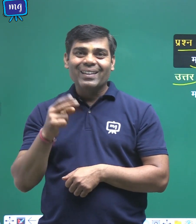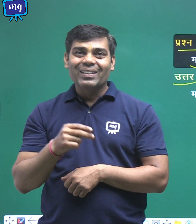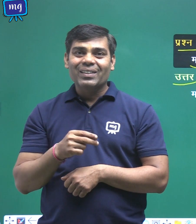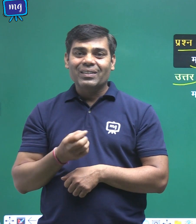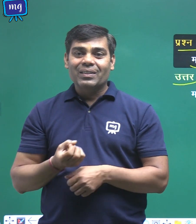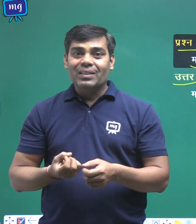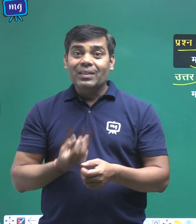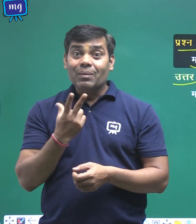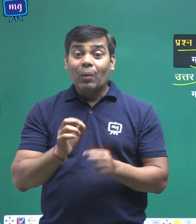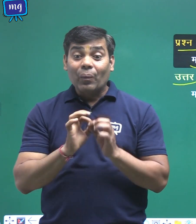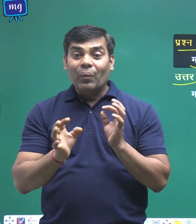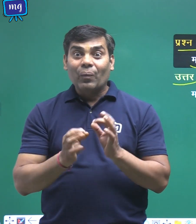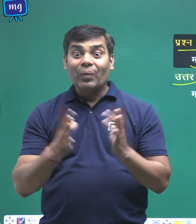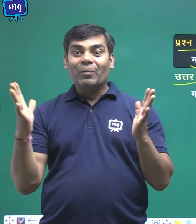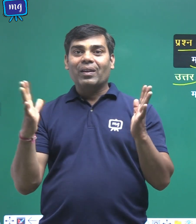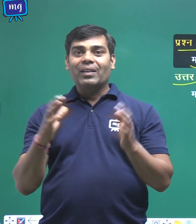दिवाली